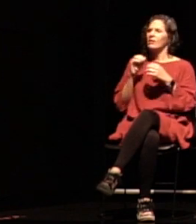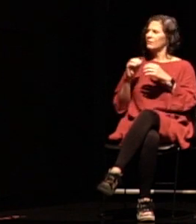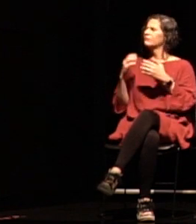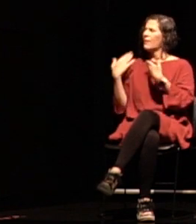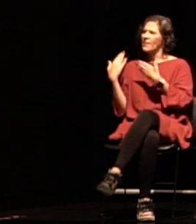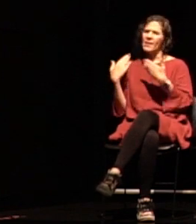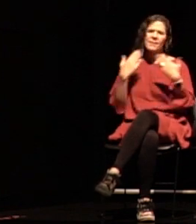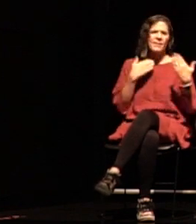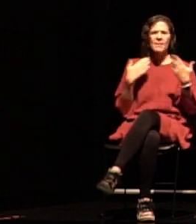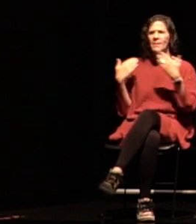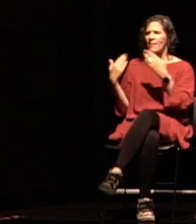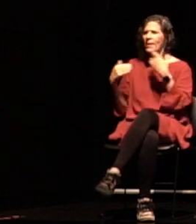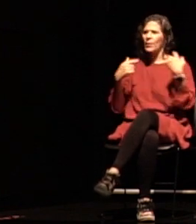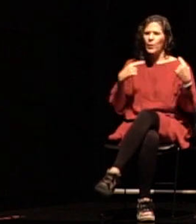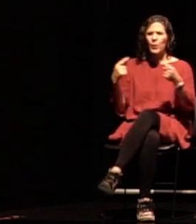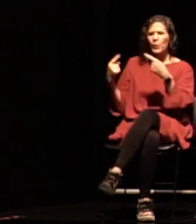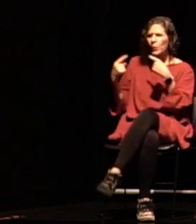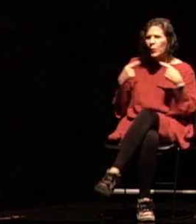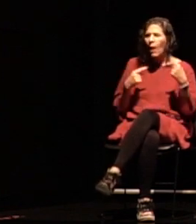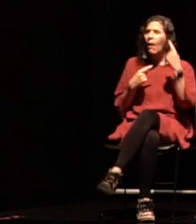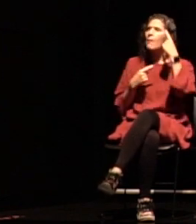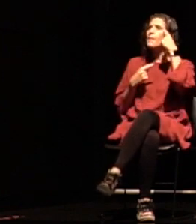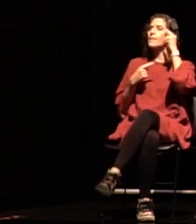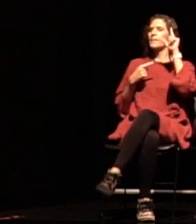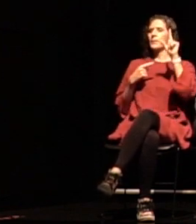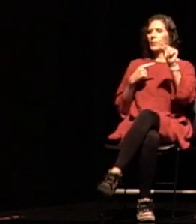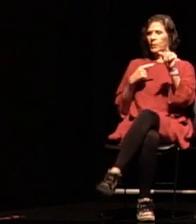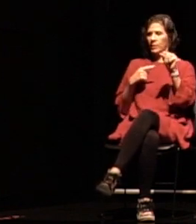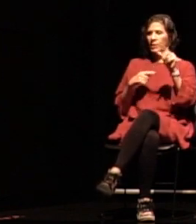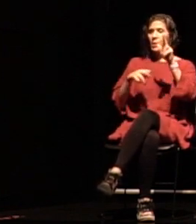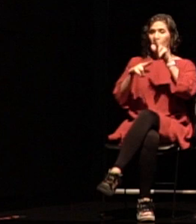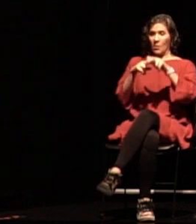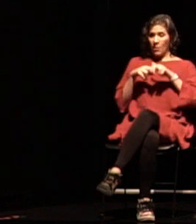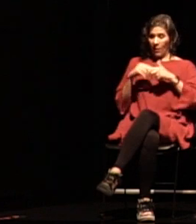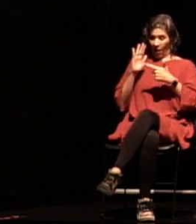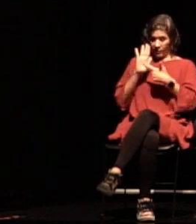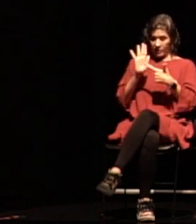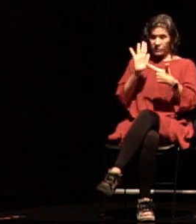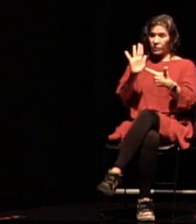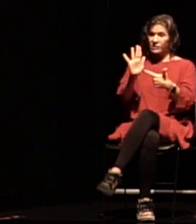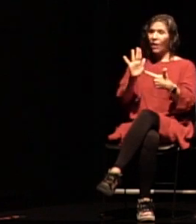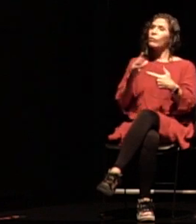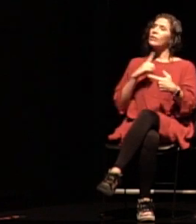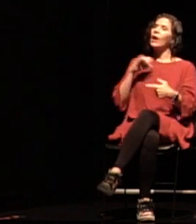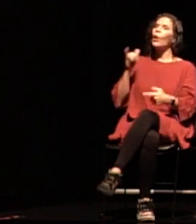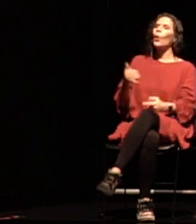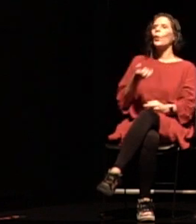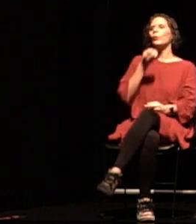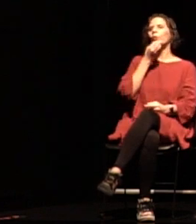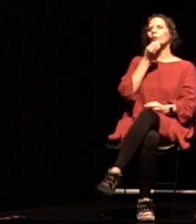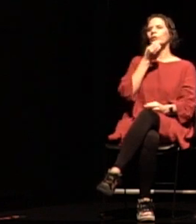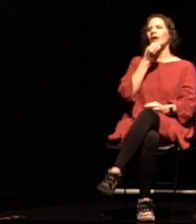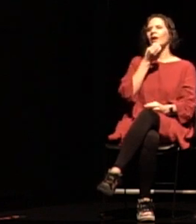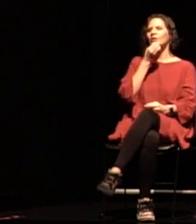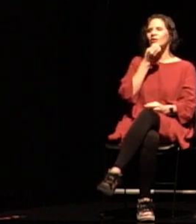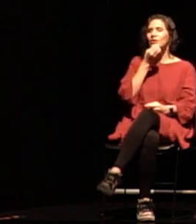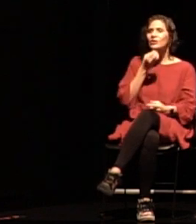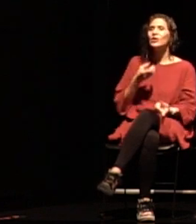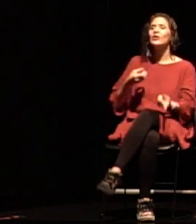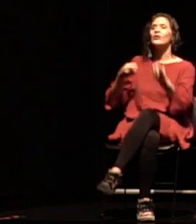discutíamos, que teríamos, nessa, por conta dessa exposição, oportunidade de retomarmos